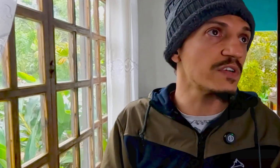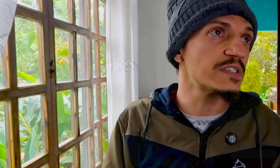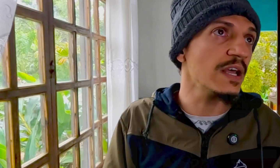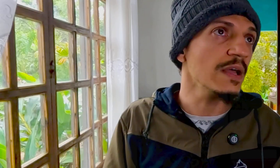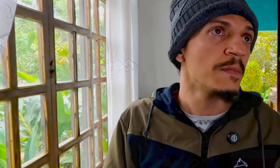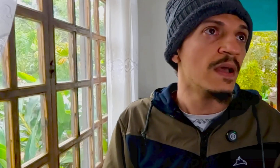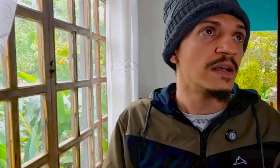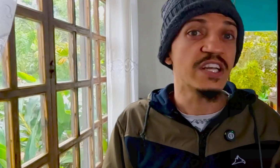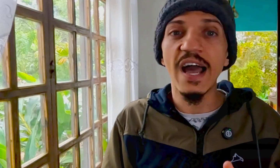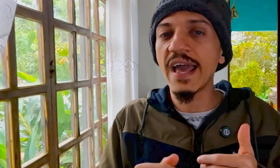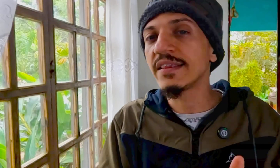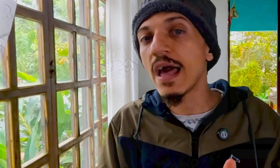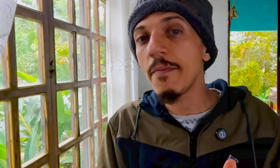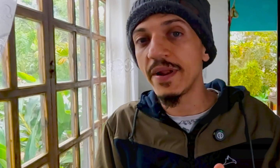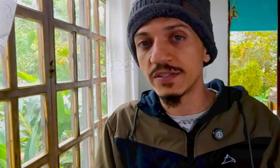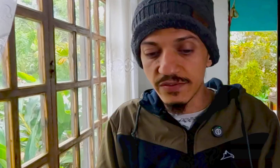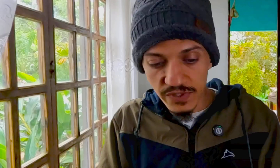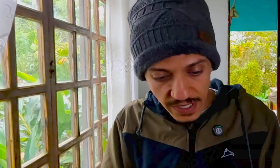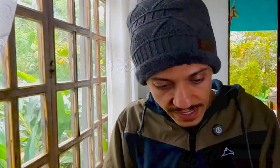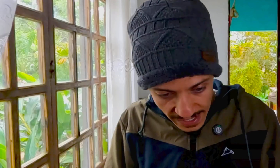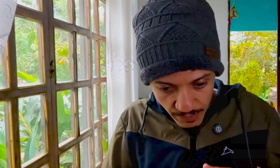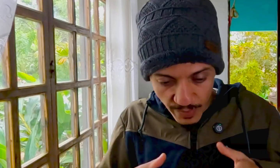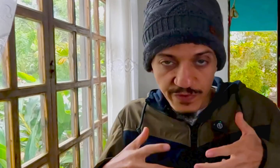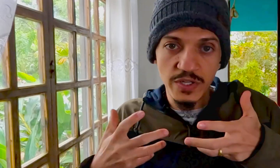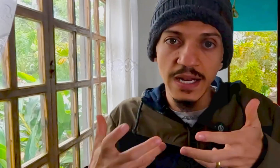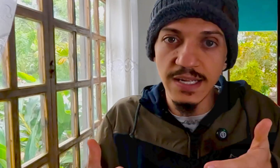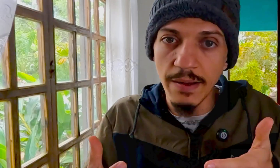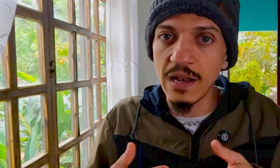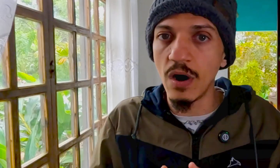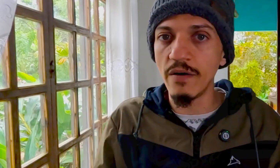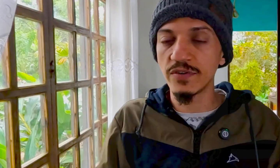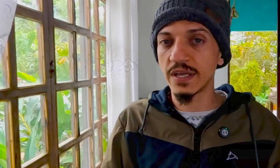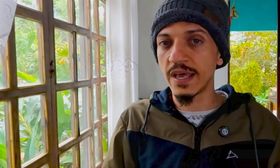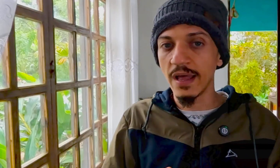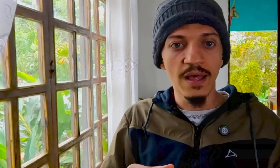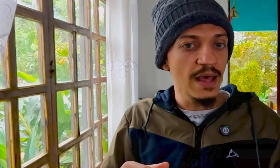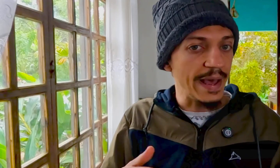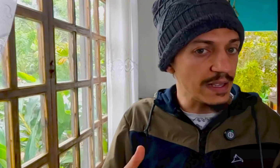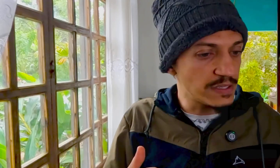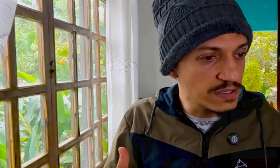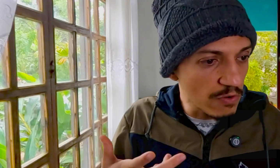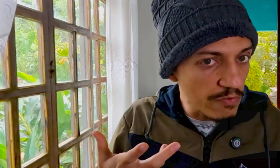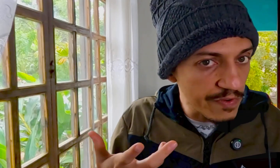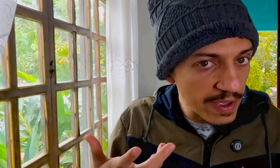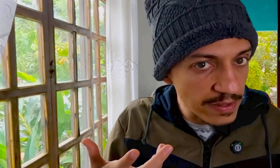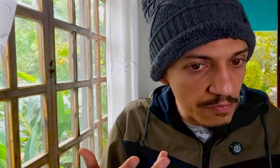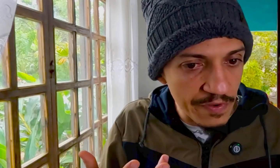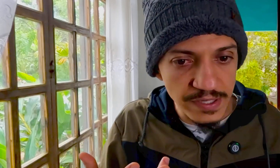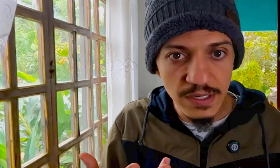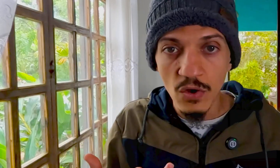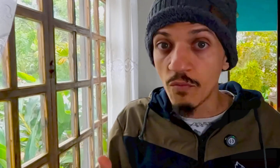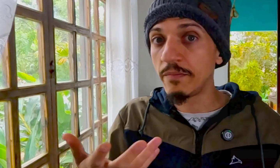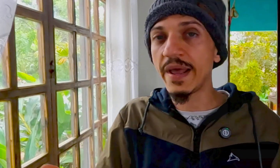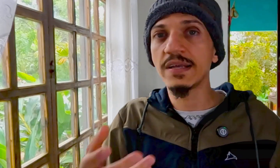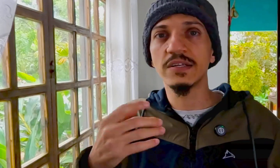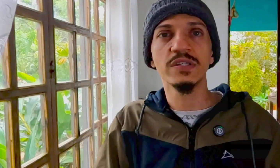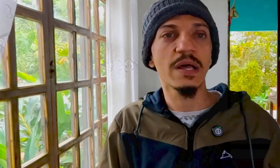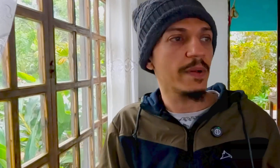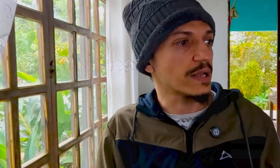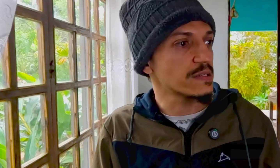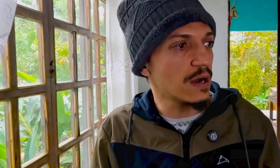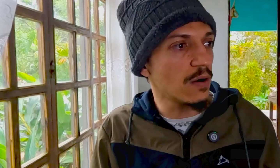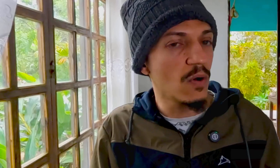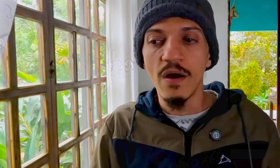Talvez você já é intérprete, mas você quer se profissionalizar melhor, você quer desenvolver talvez uma empresa